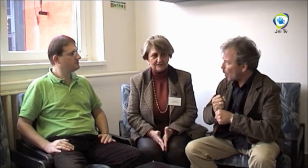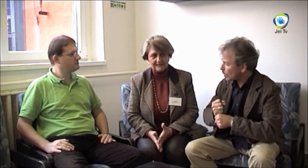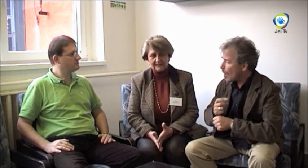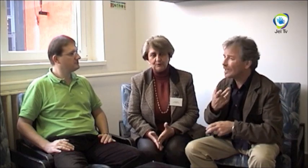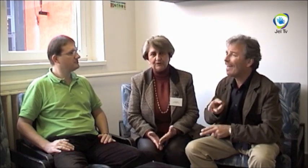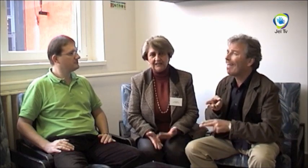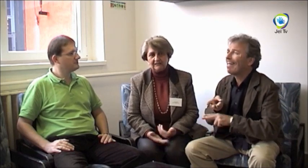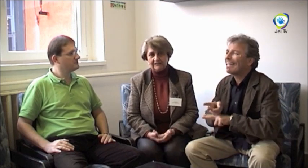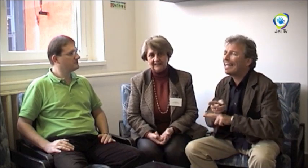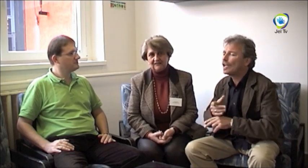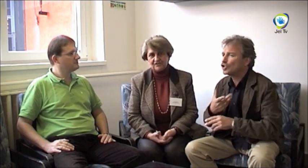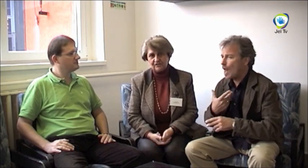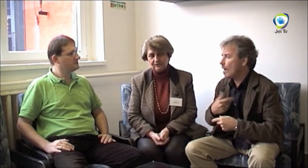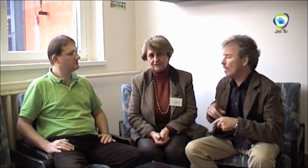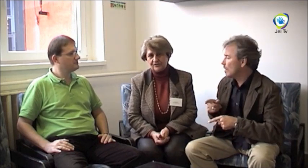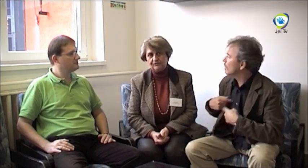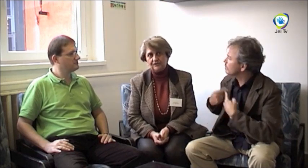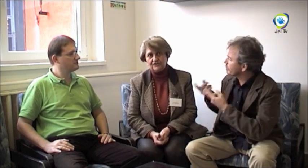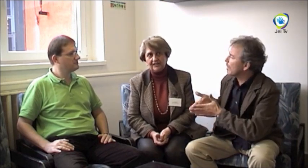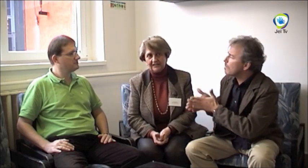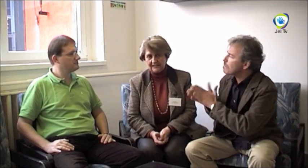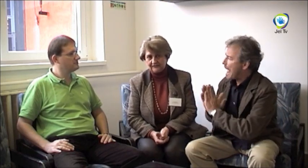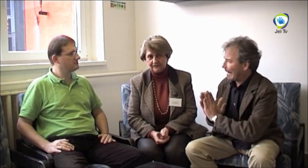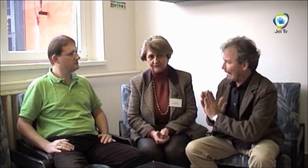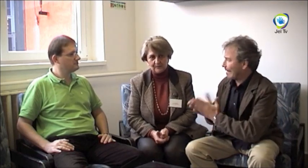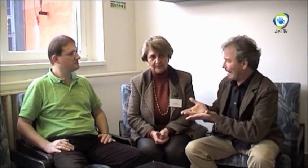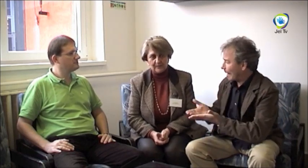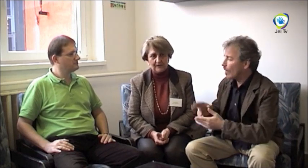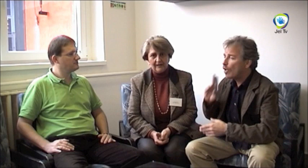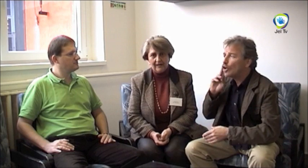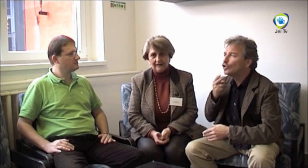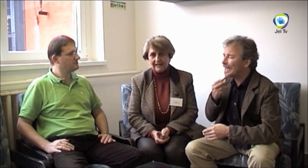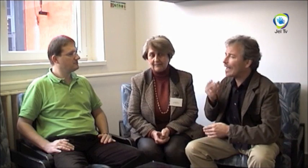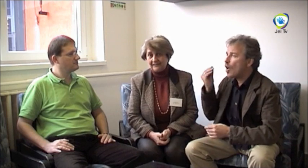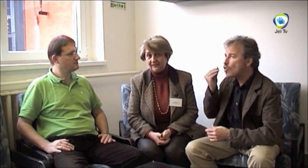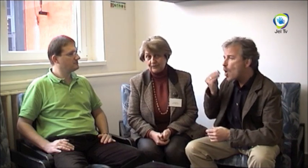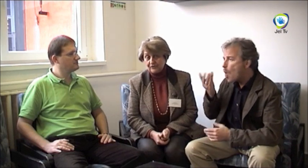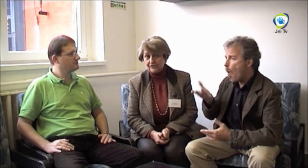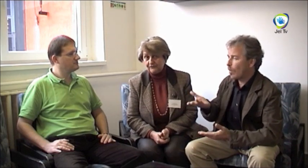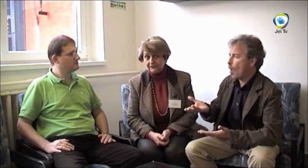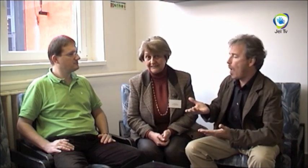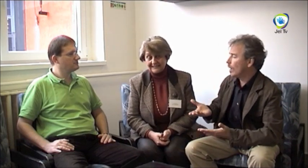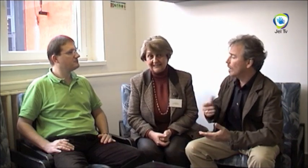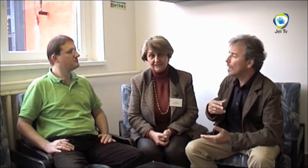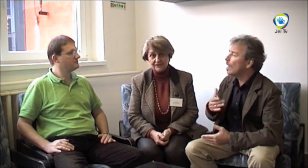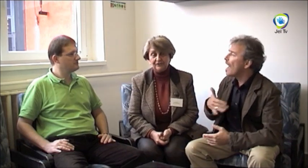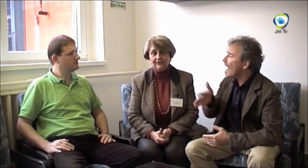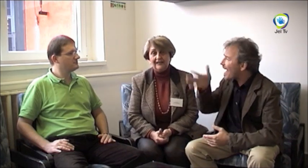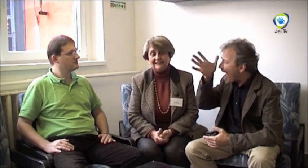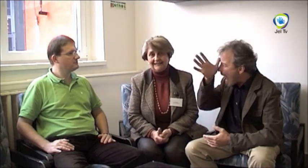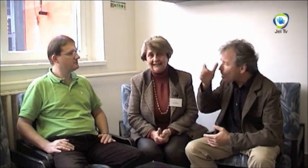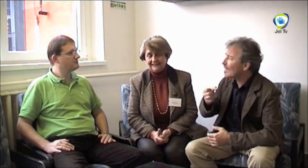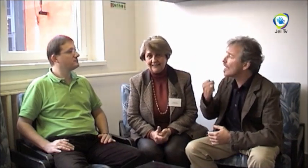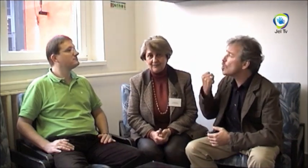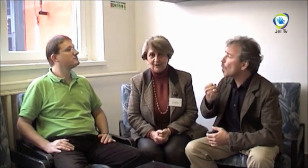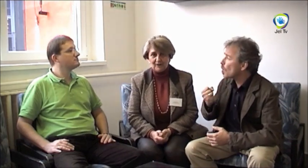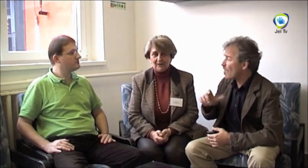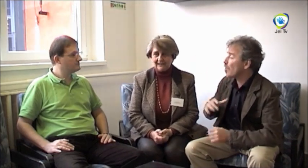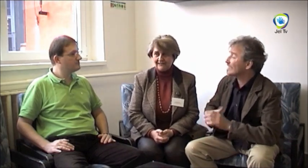hozzám, hogy írhatnák a szakdolgozatokat sikeretekkel tanulókból. Kárpáti Dorottya volt az első, de Ákine Bajka és